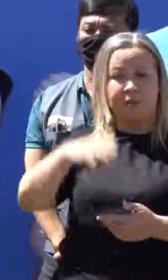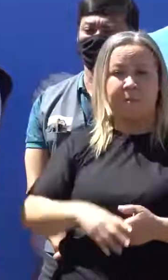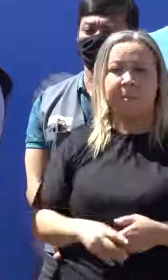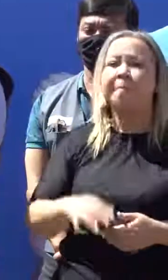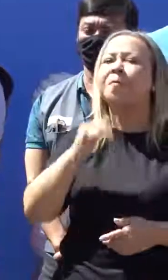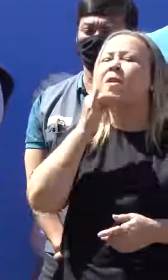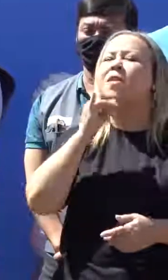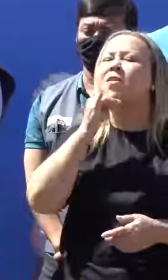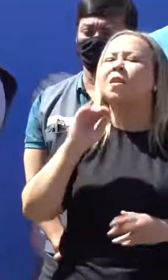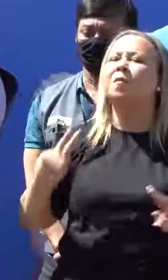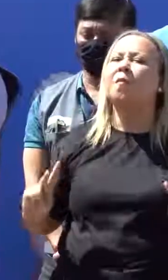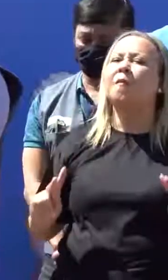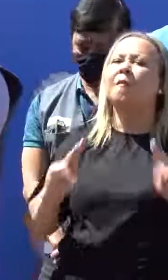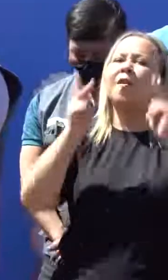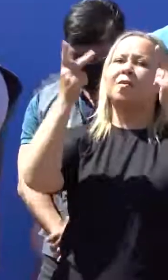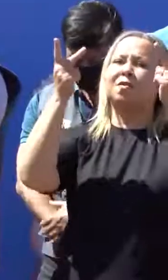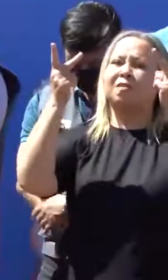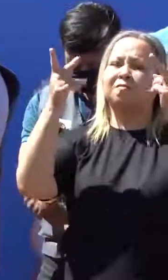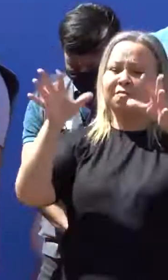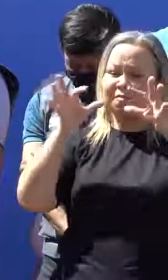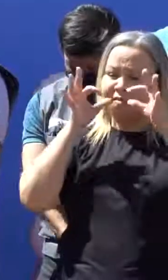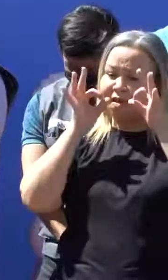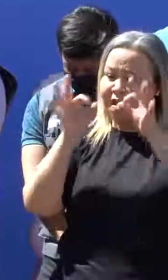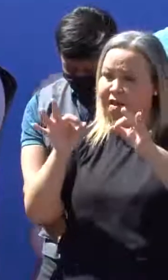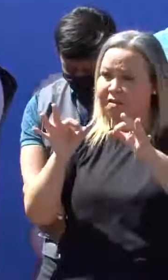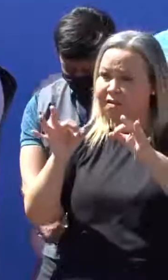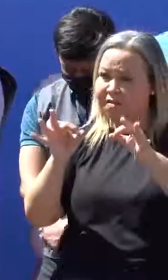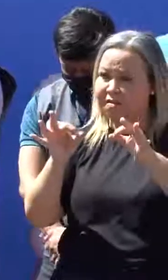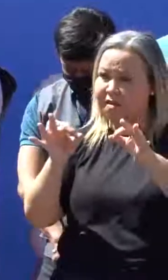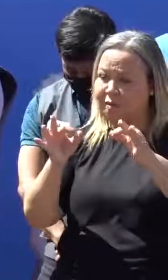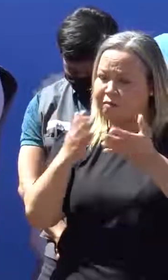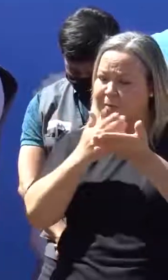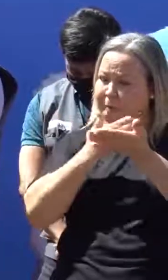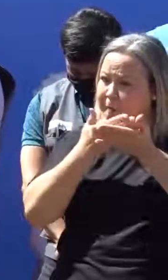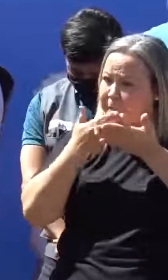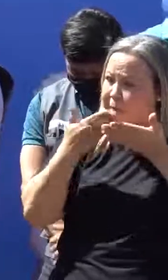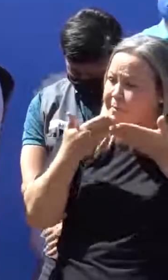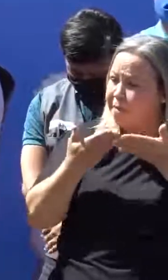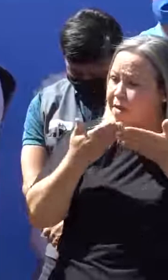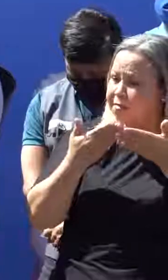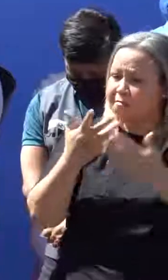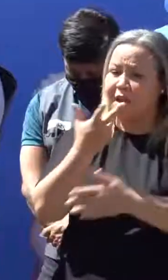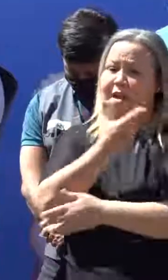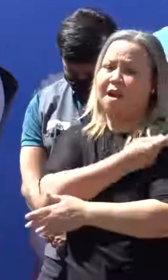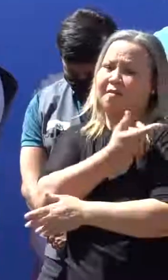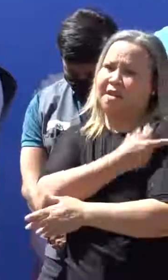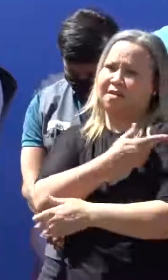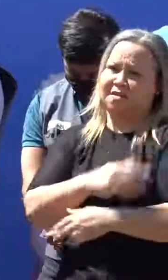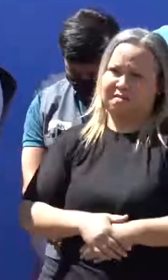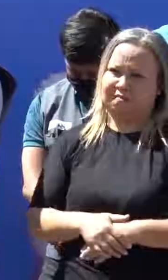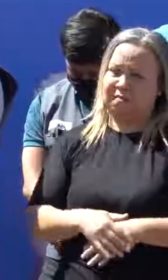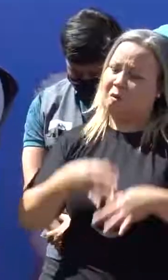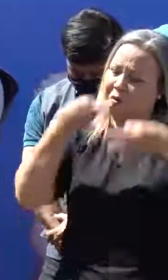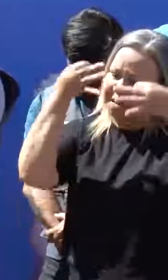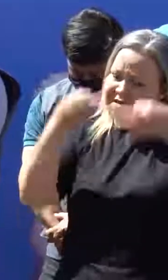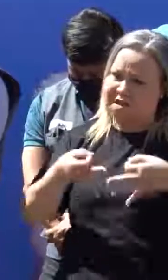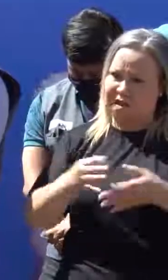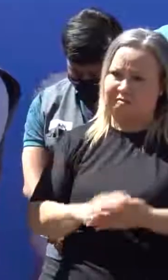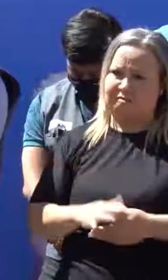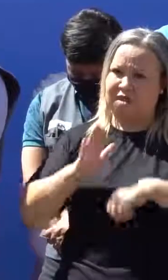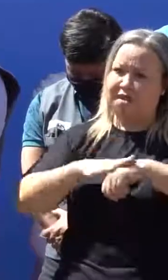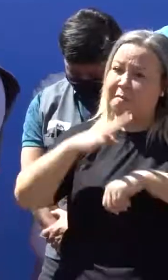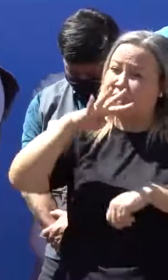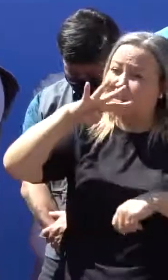a valorização da atenção primária. E essa aposta foi uma aposta correta nas mais de 48 mil